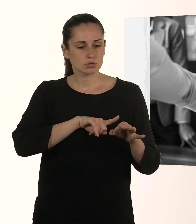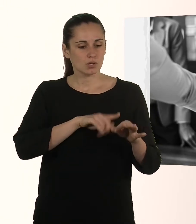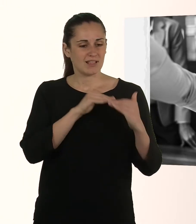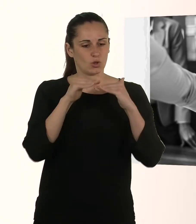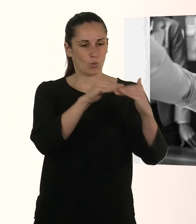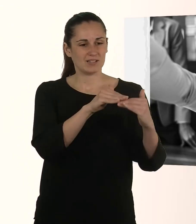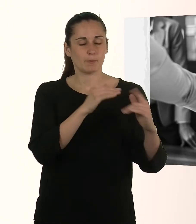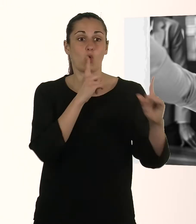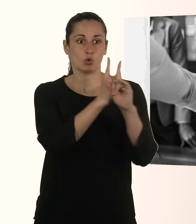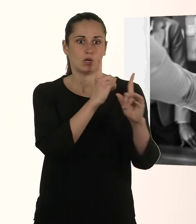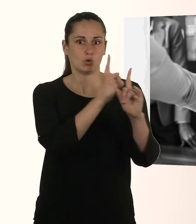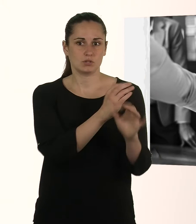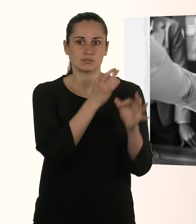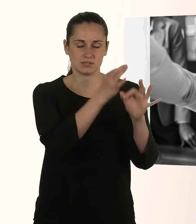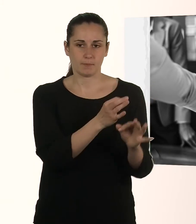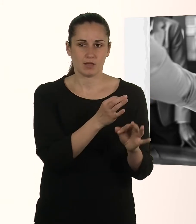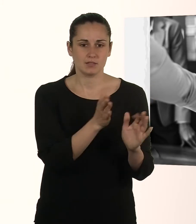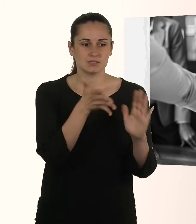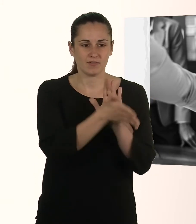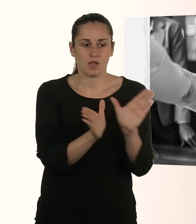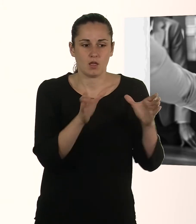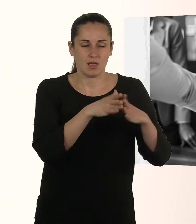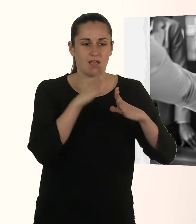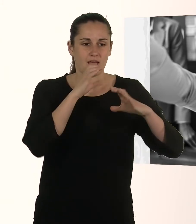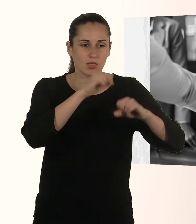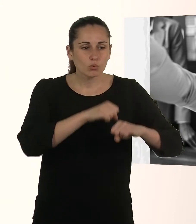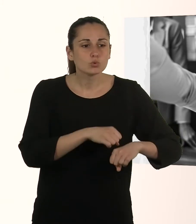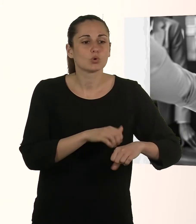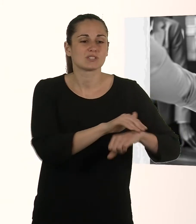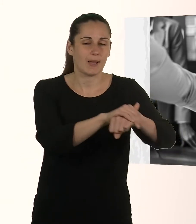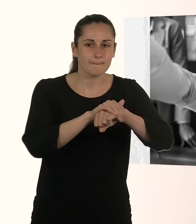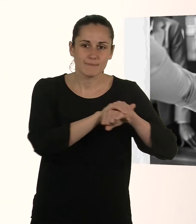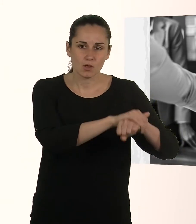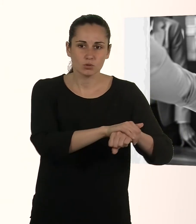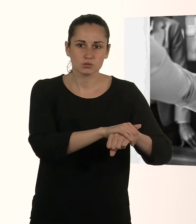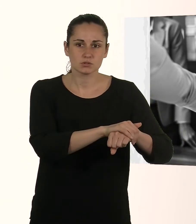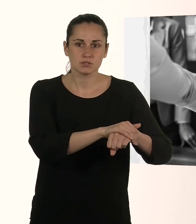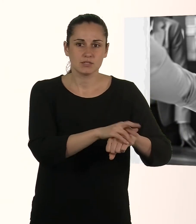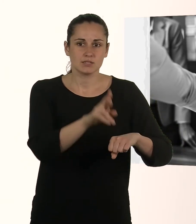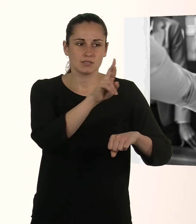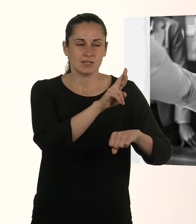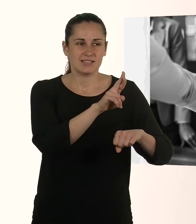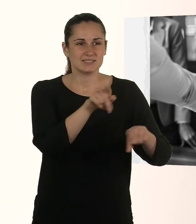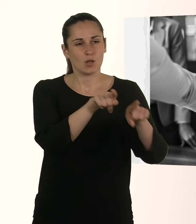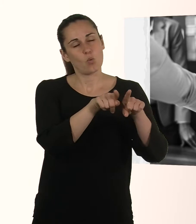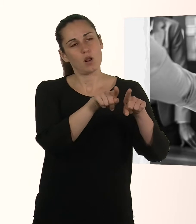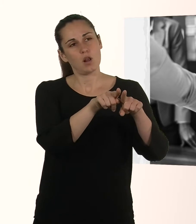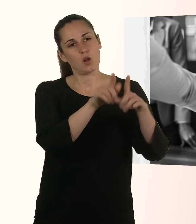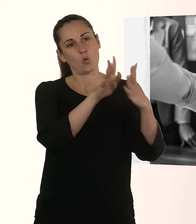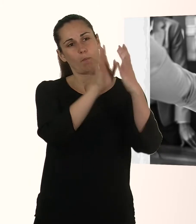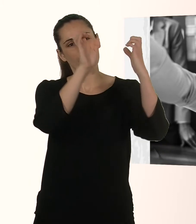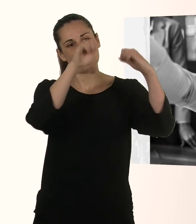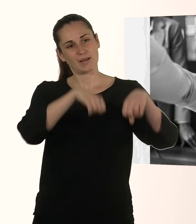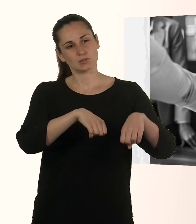y que de alguna forma en esa camarilla de ayuda de amigos se vuelve a recrear un pacto en el cual se